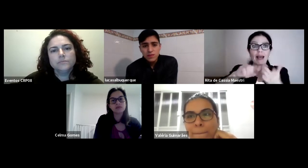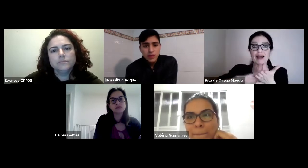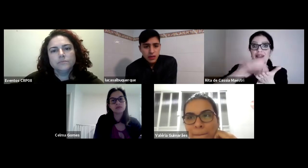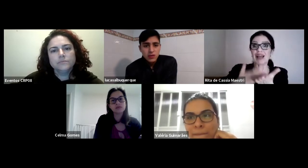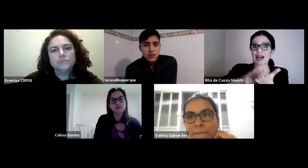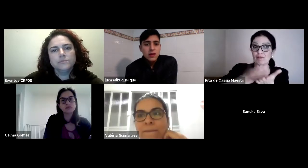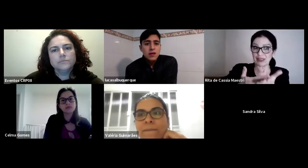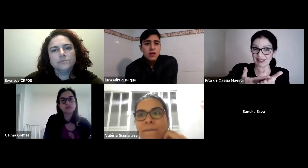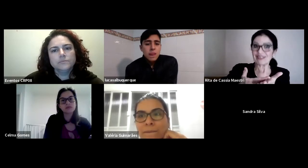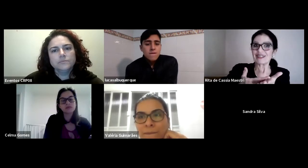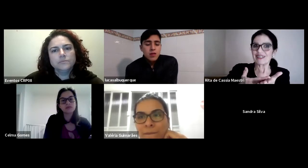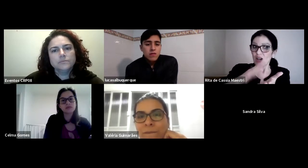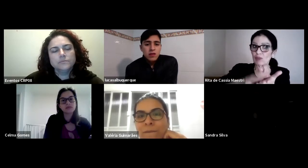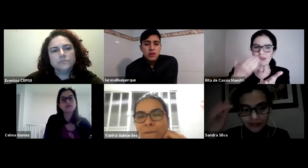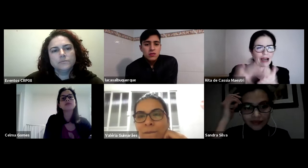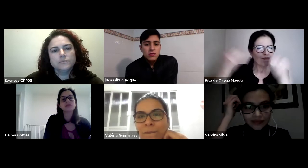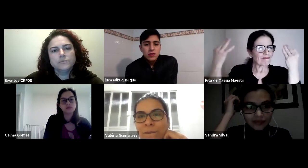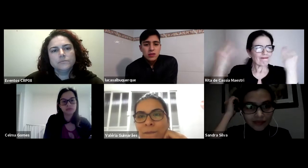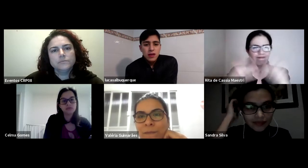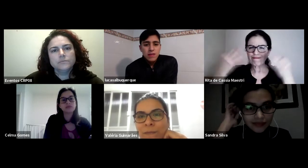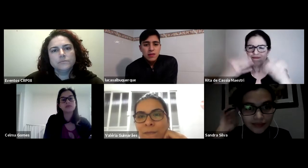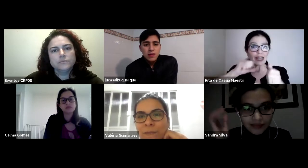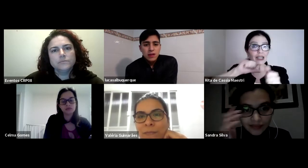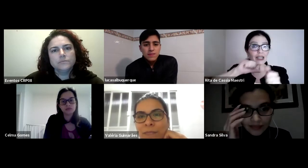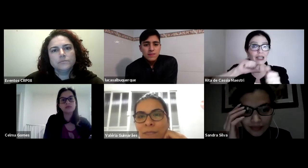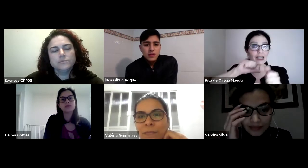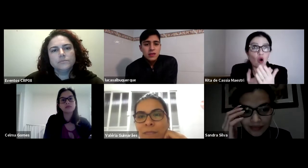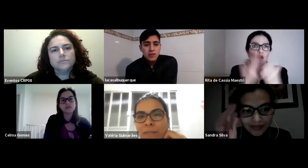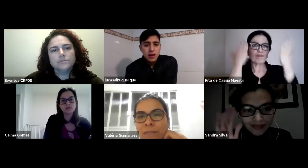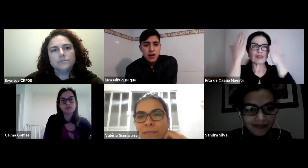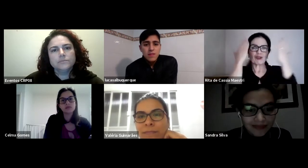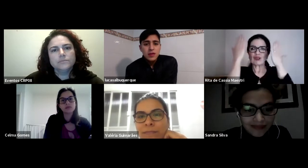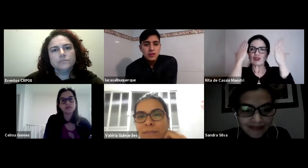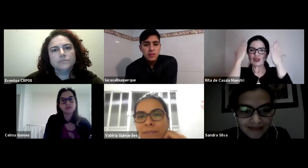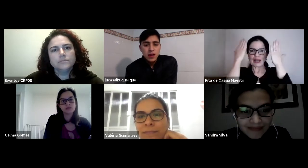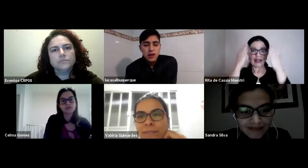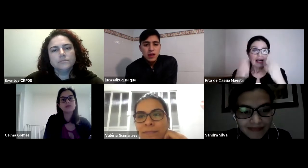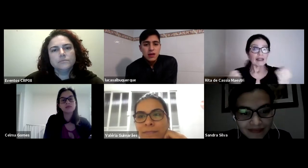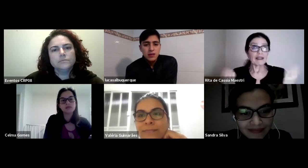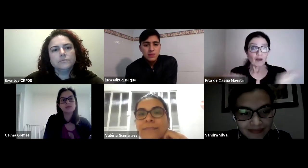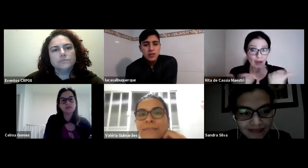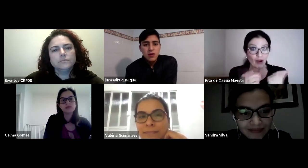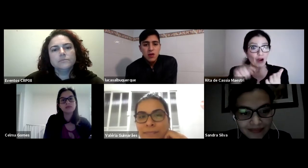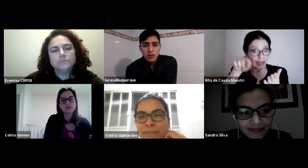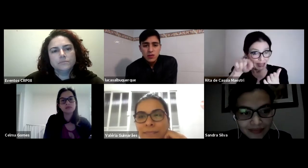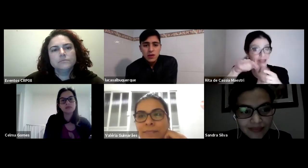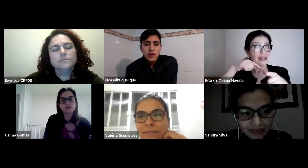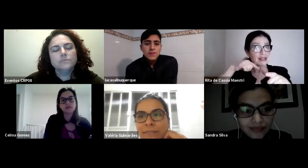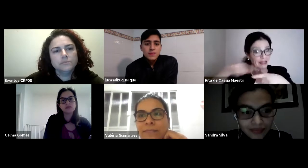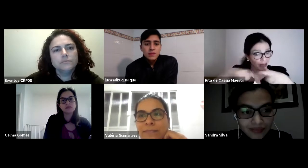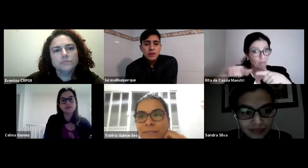Psicólogos bilíngues, ouvintes, surdos, e a maioria são intérpretes também, né? E